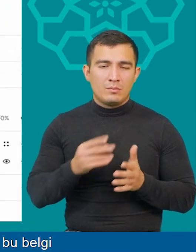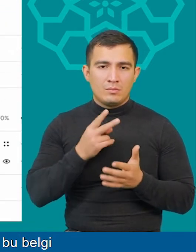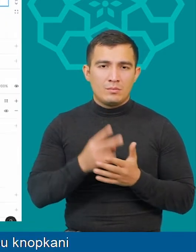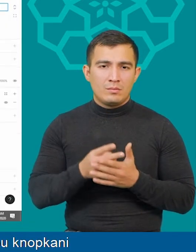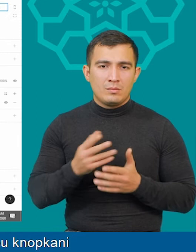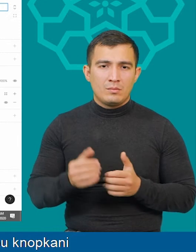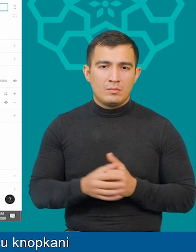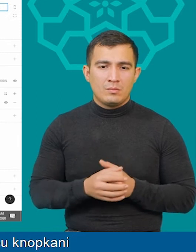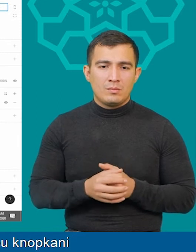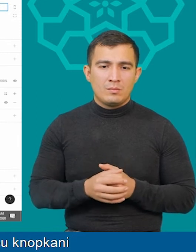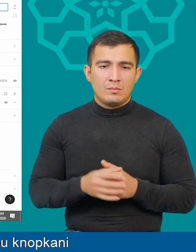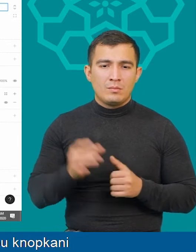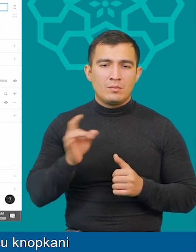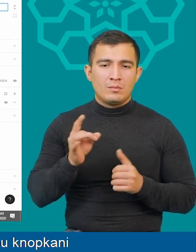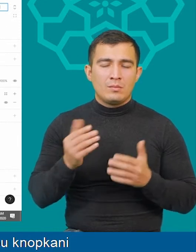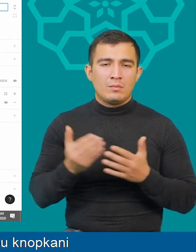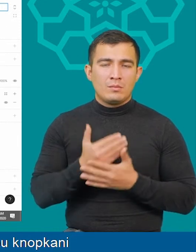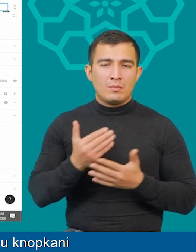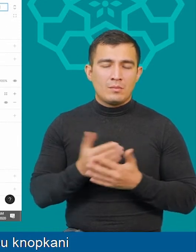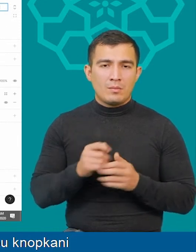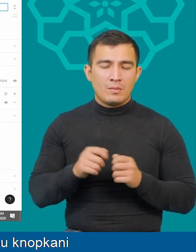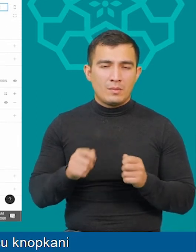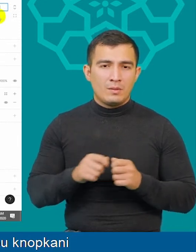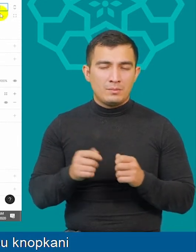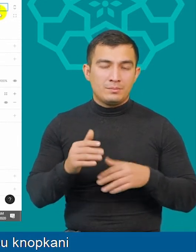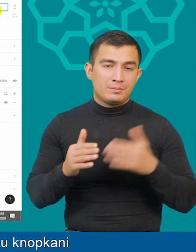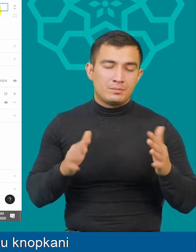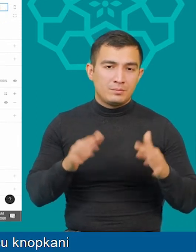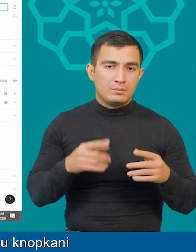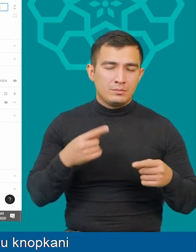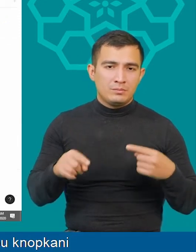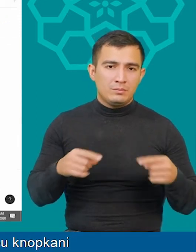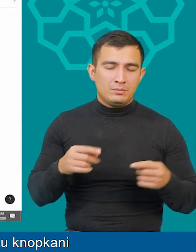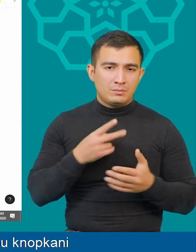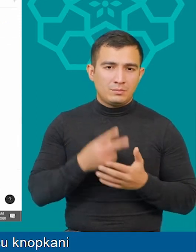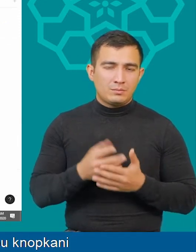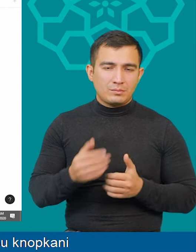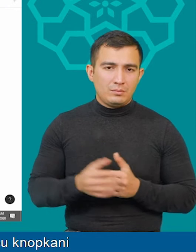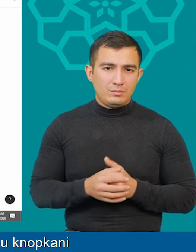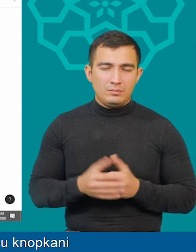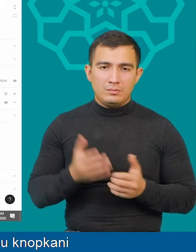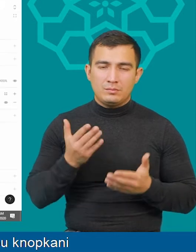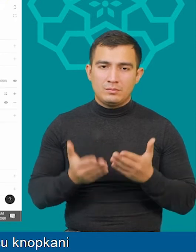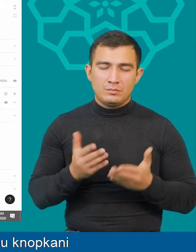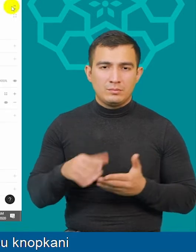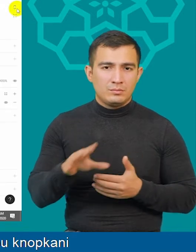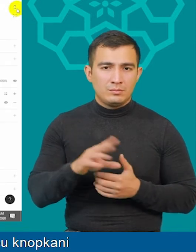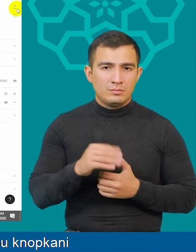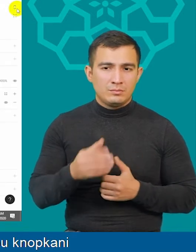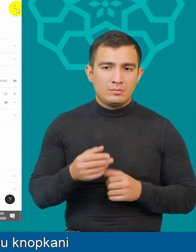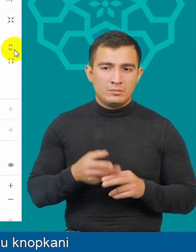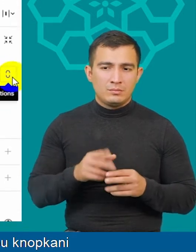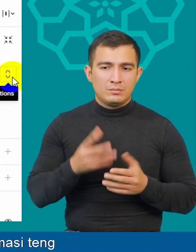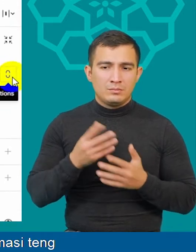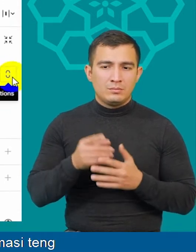yoqda. Xo'p. Va bu tarafda bu. Xo'p, men qaytaman. Agar siz mana bu